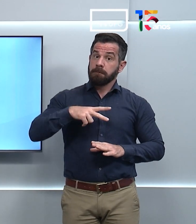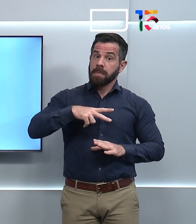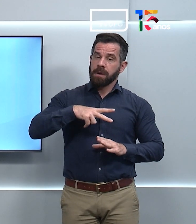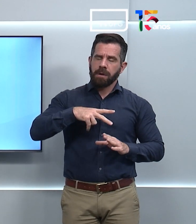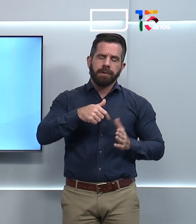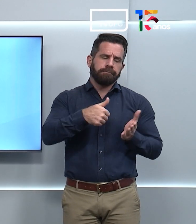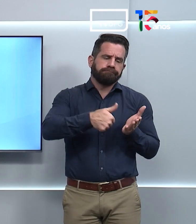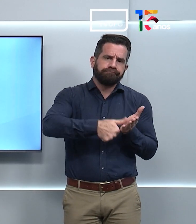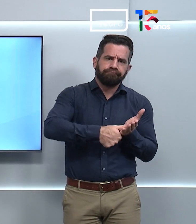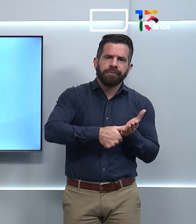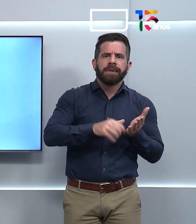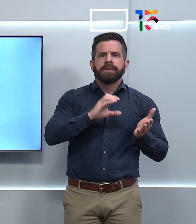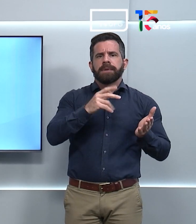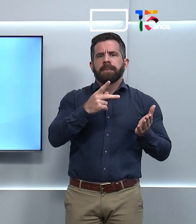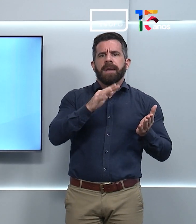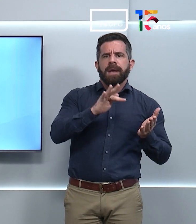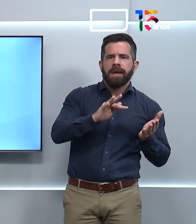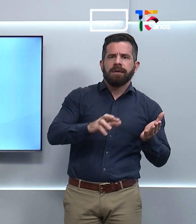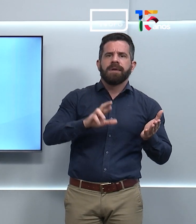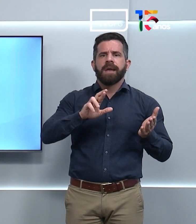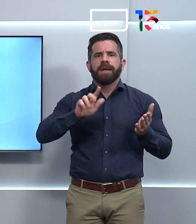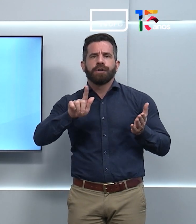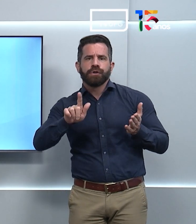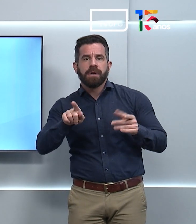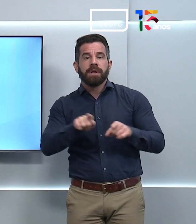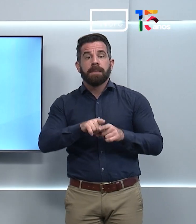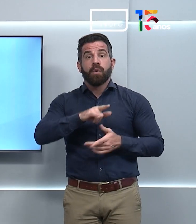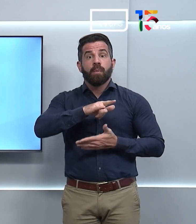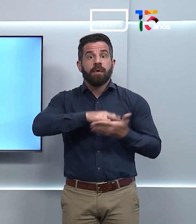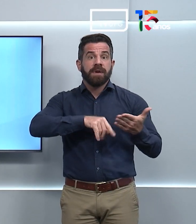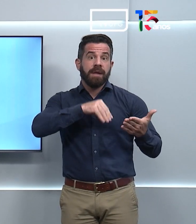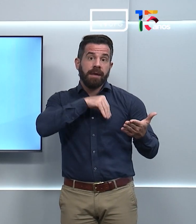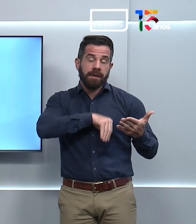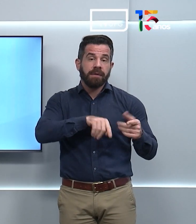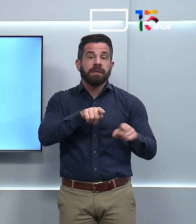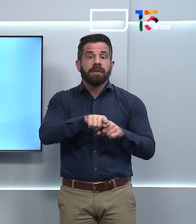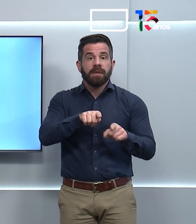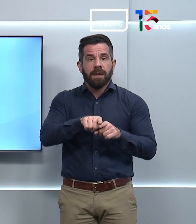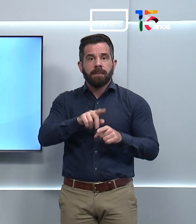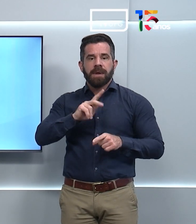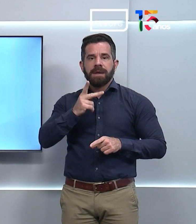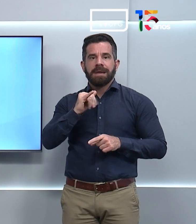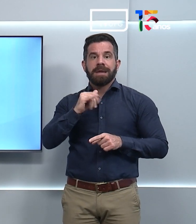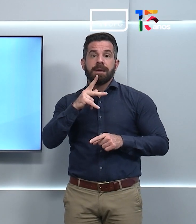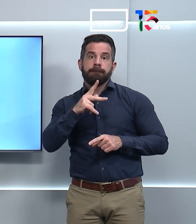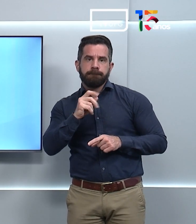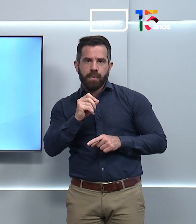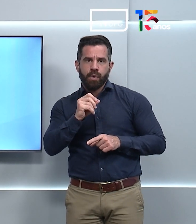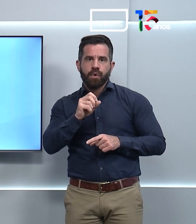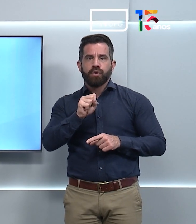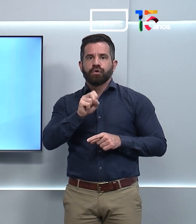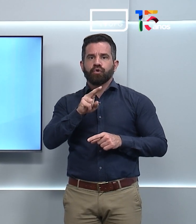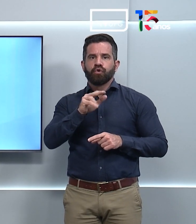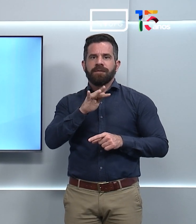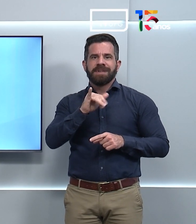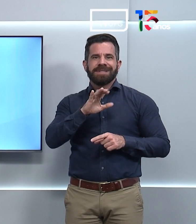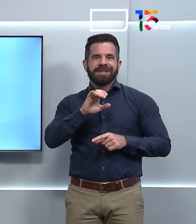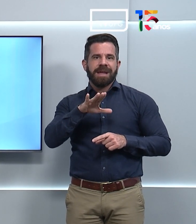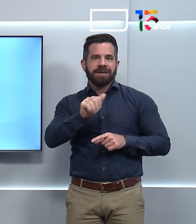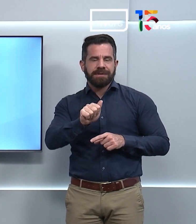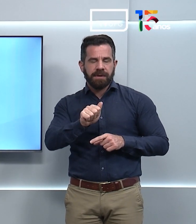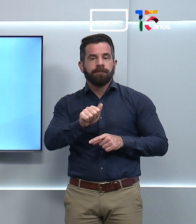como CPF, RG, comprovante de renda e também declaração de hipossuficiência. Já empresas